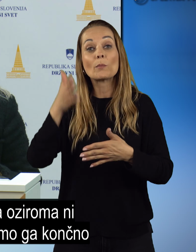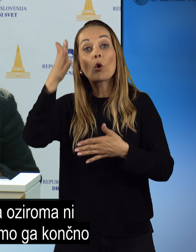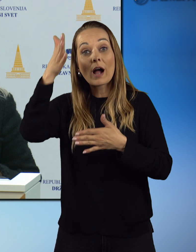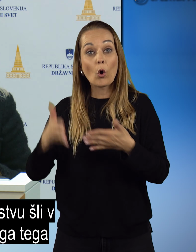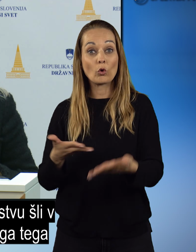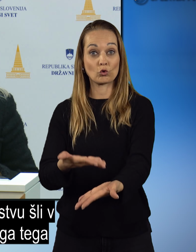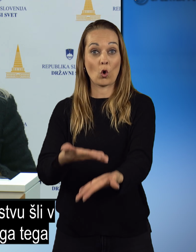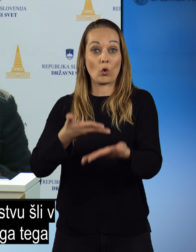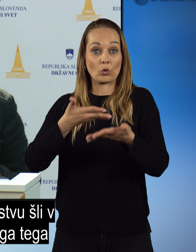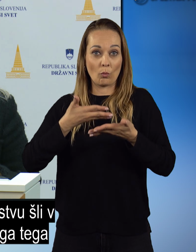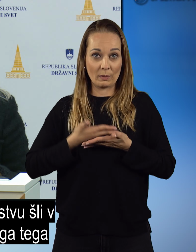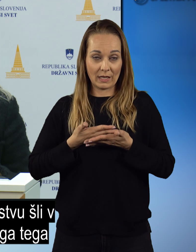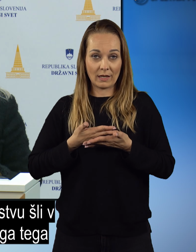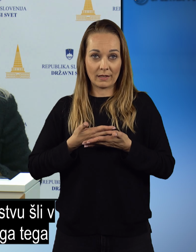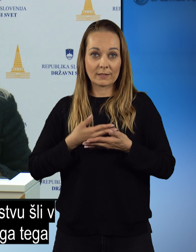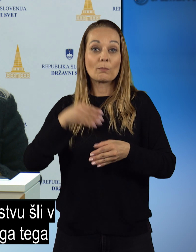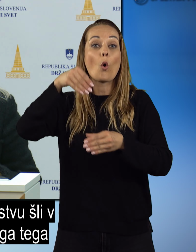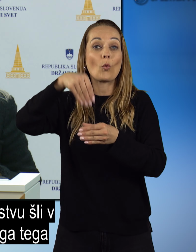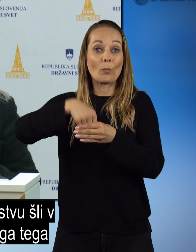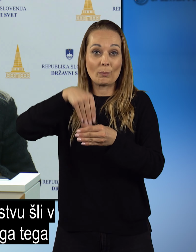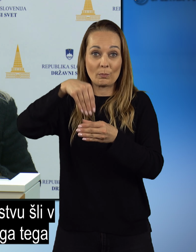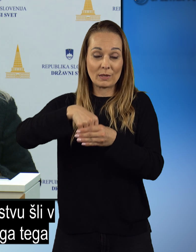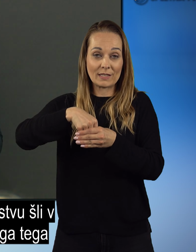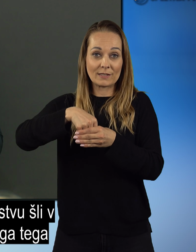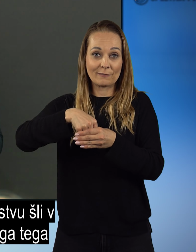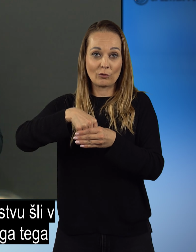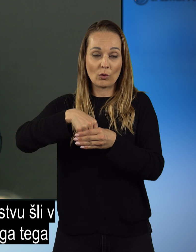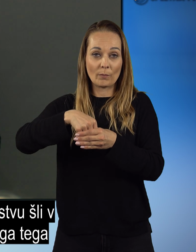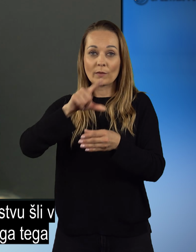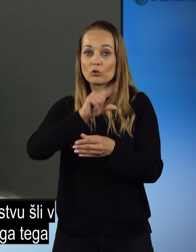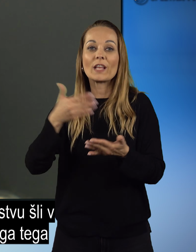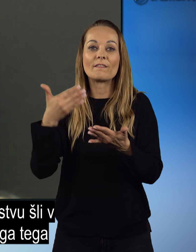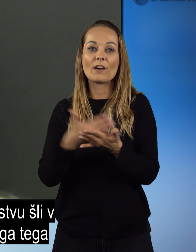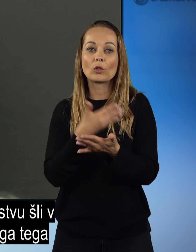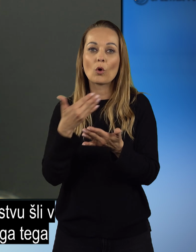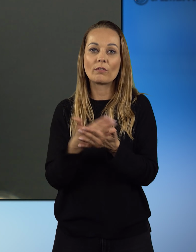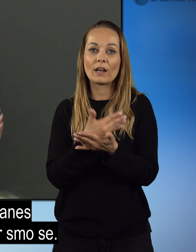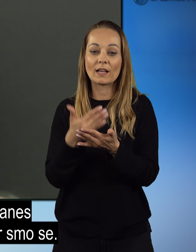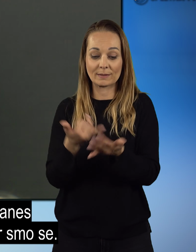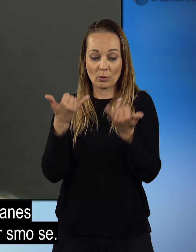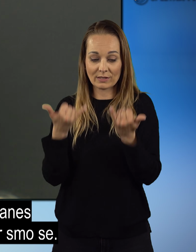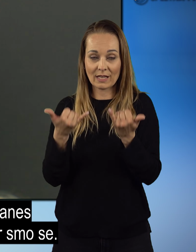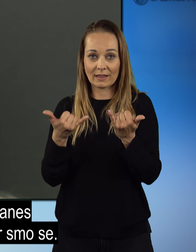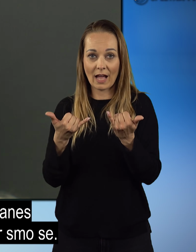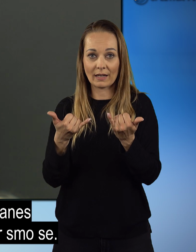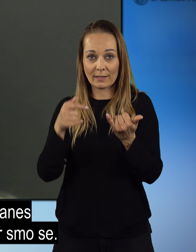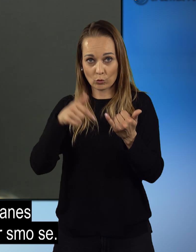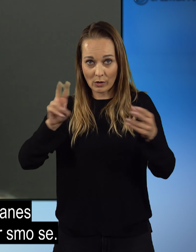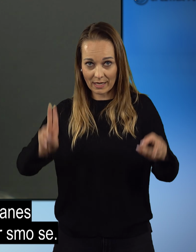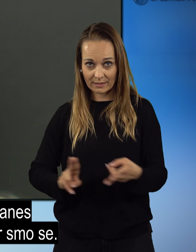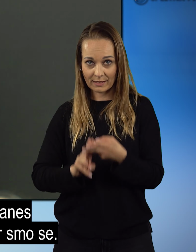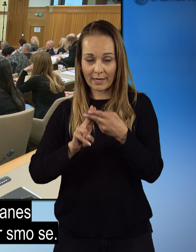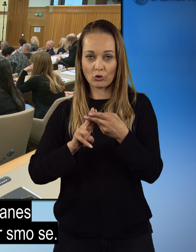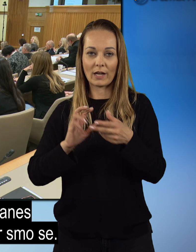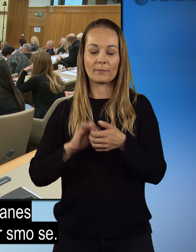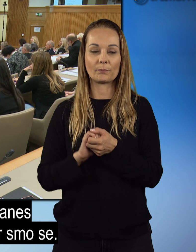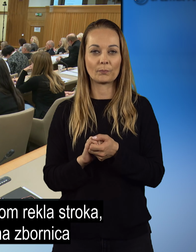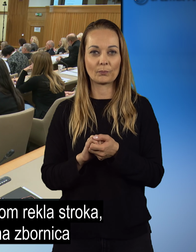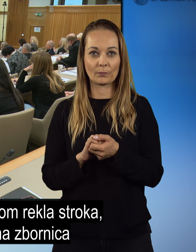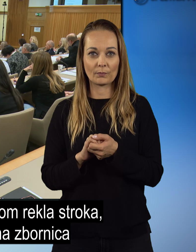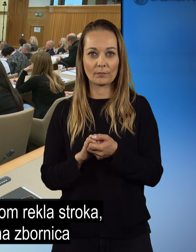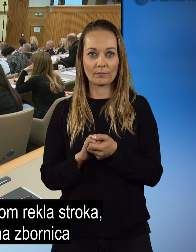smo ga končno dobili, smo v bistvu šli v novelacijo vsega tega in smo se danes znašli tukaj, kjer smo se.